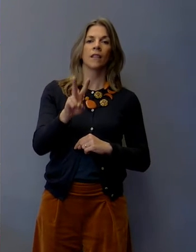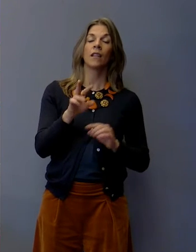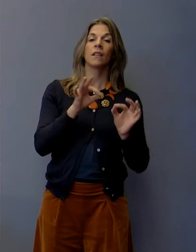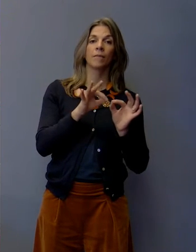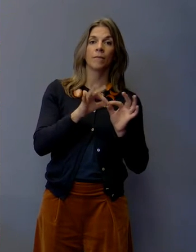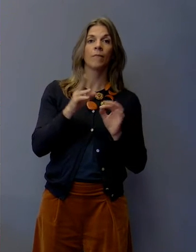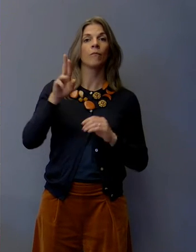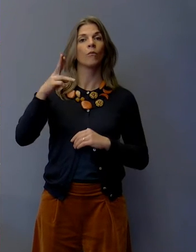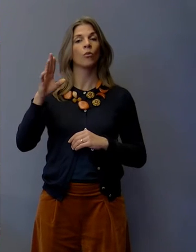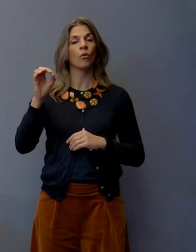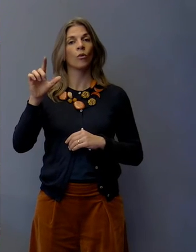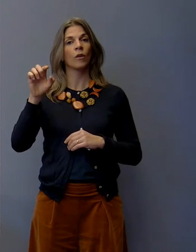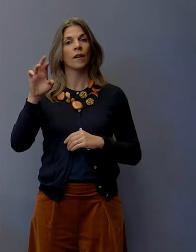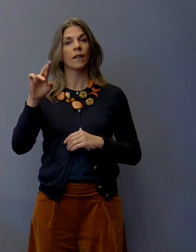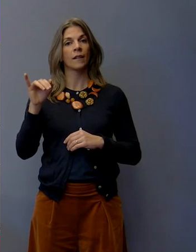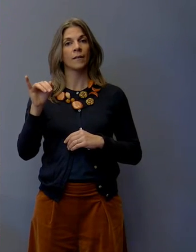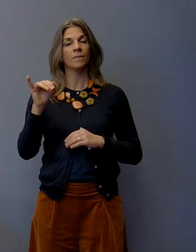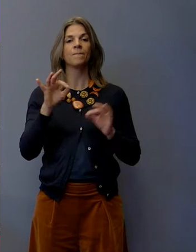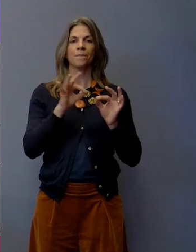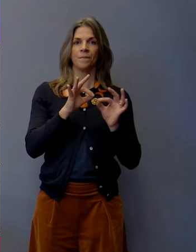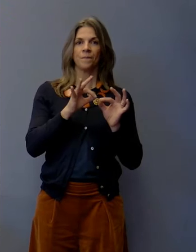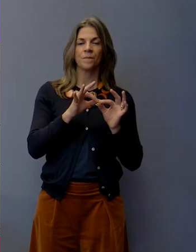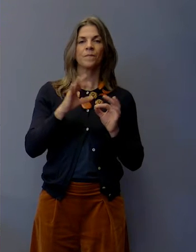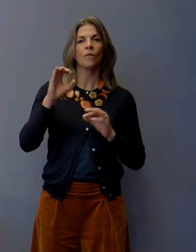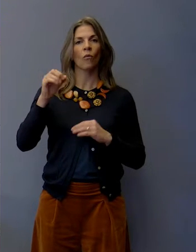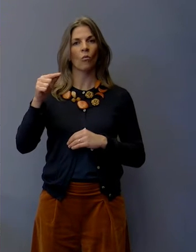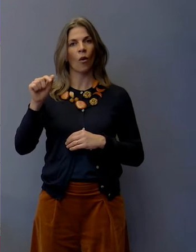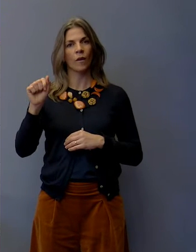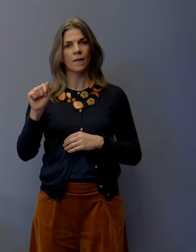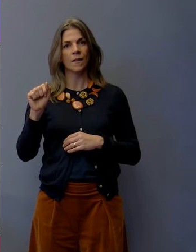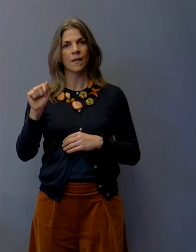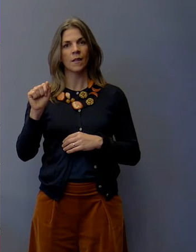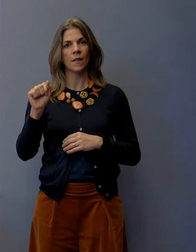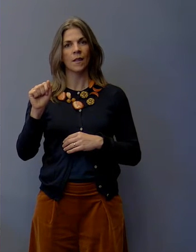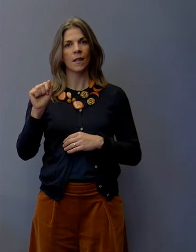bruccoleri e volée consigliere costa